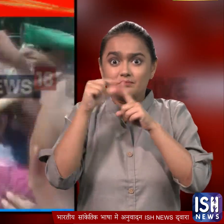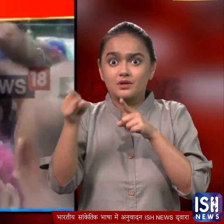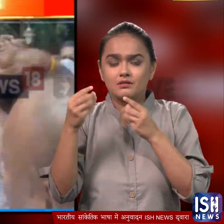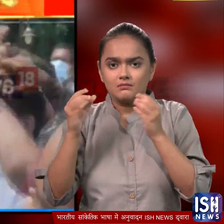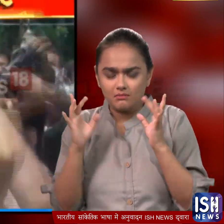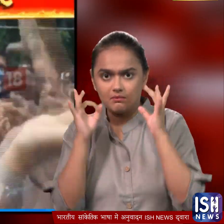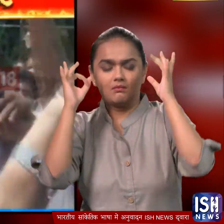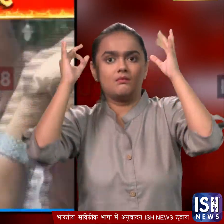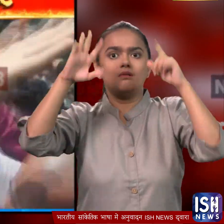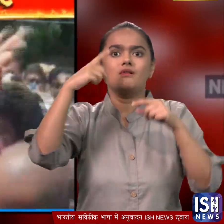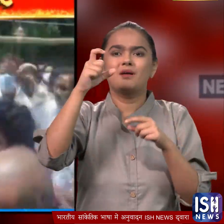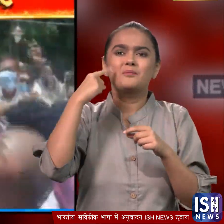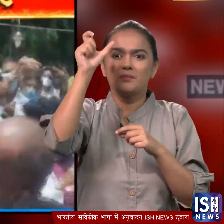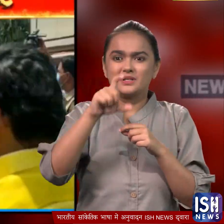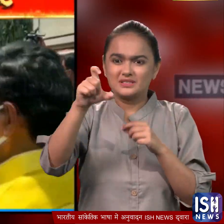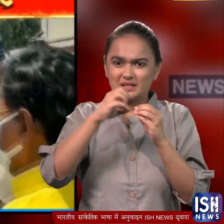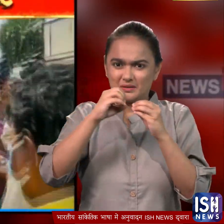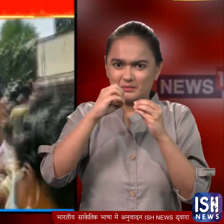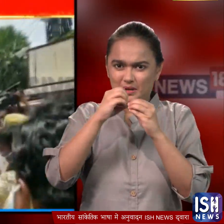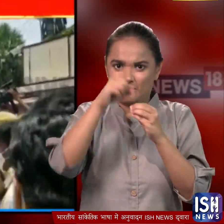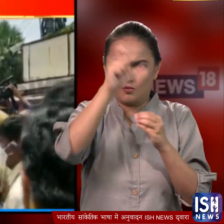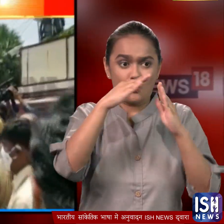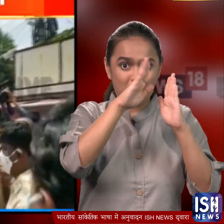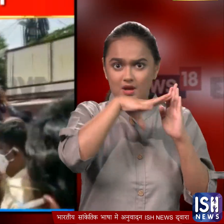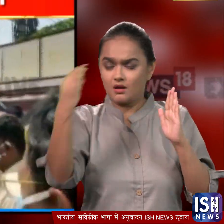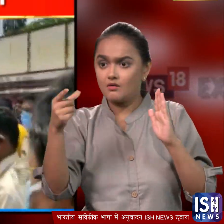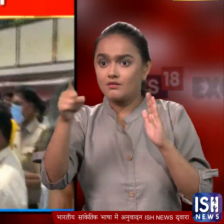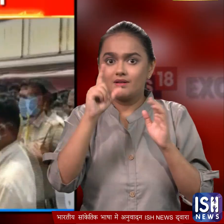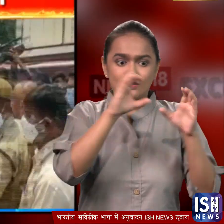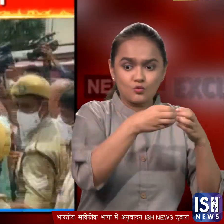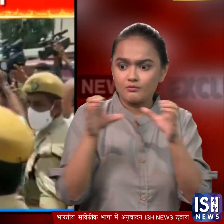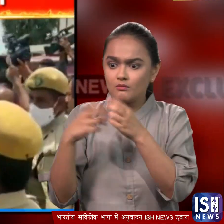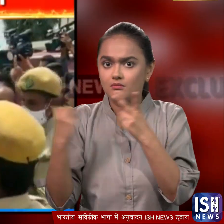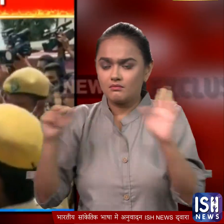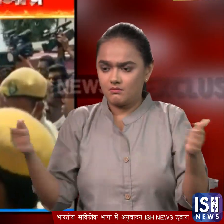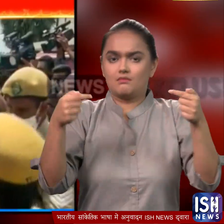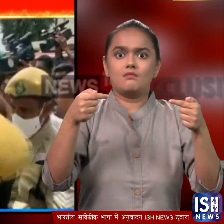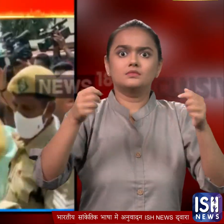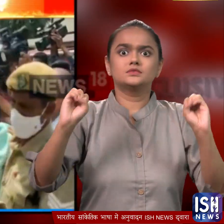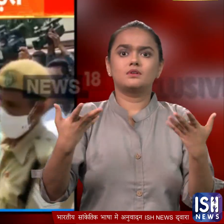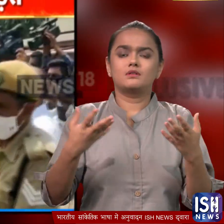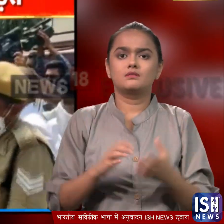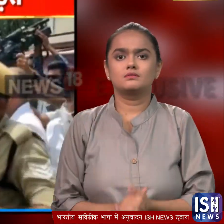लोग भड़क गए और फिर चंद्रबाबू नायडू के घर के बाहर दोनों पार्टियों के लोग आमने सामने आ गए,